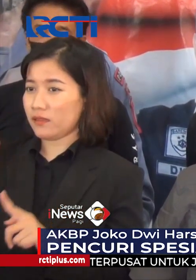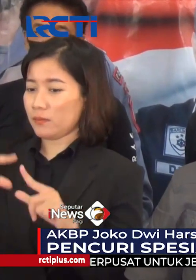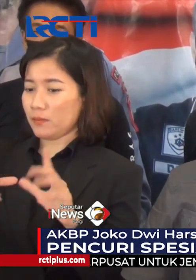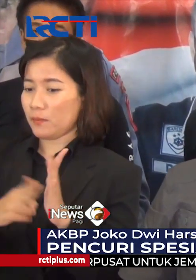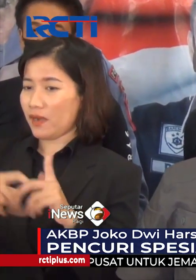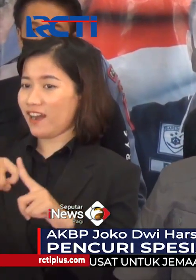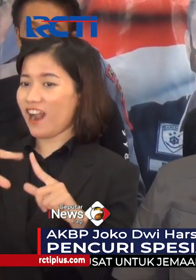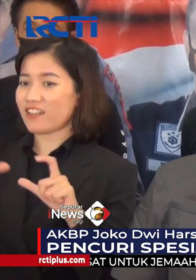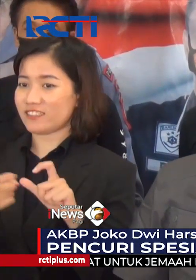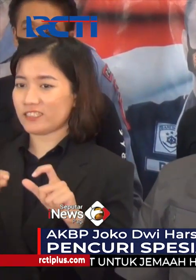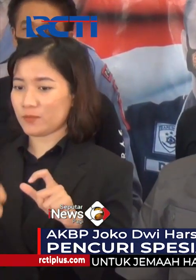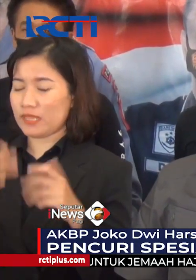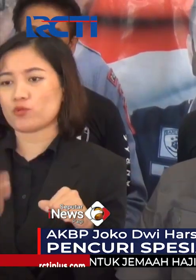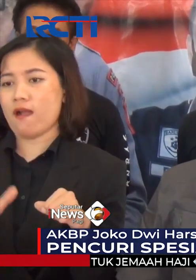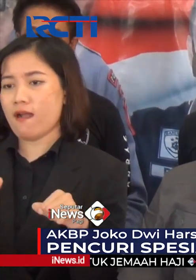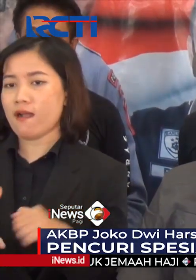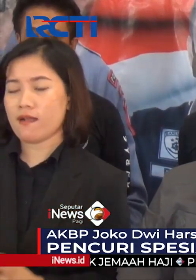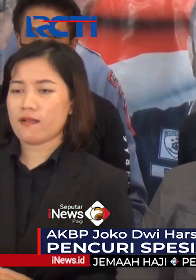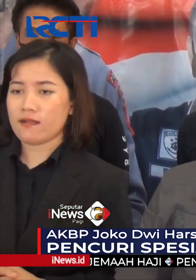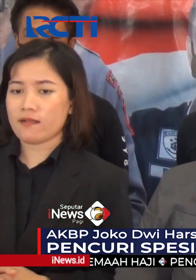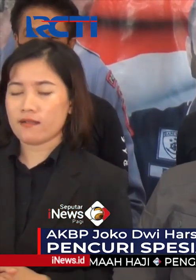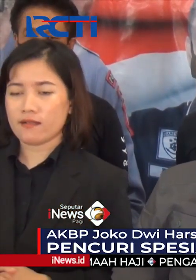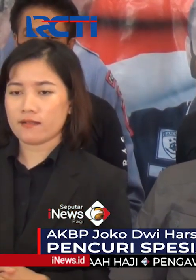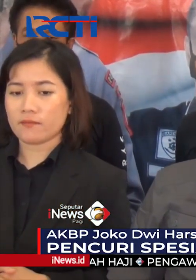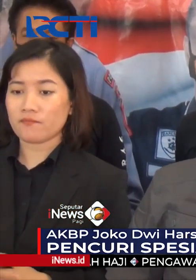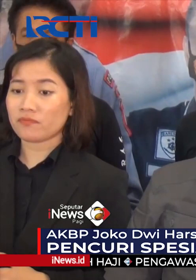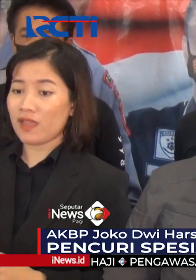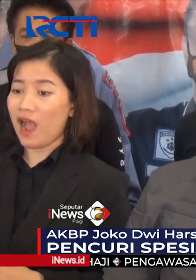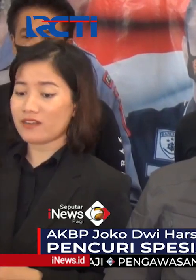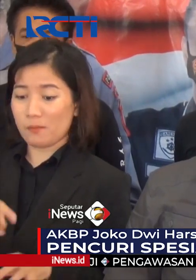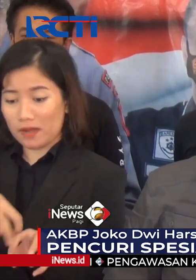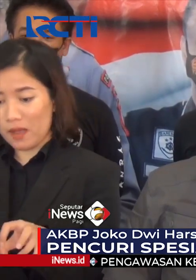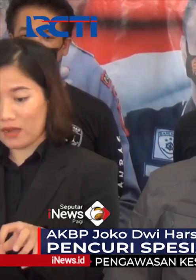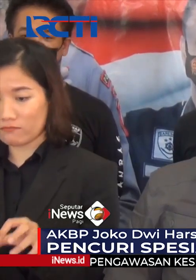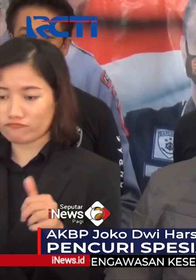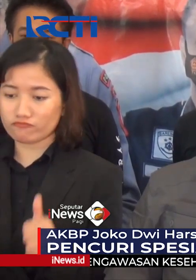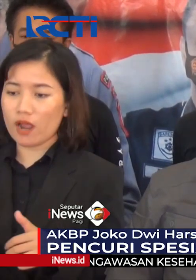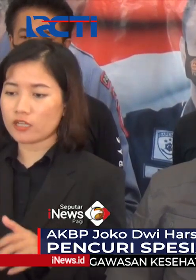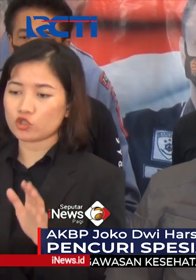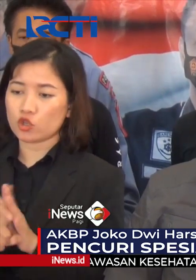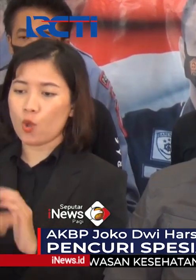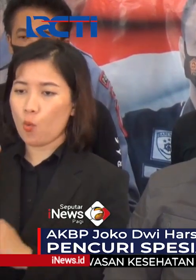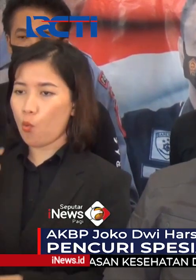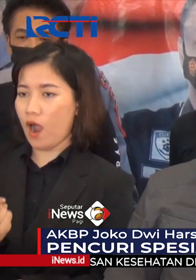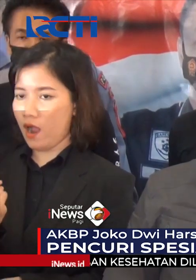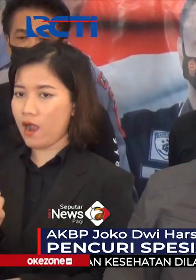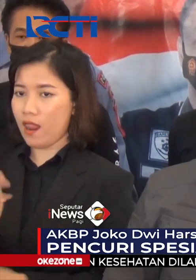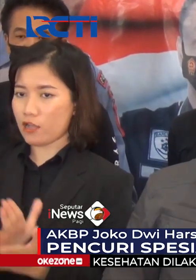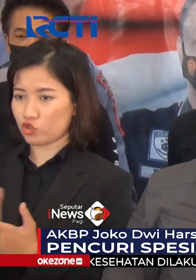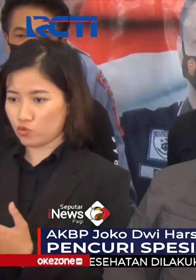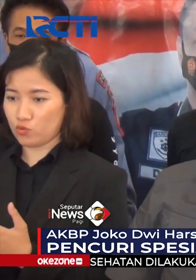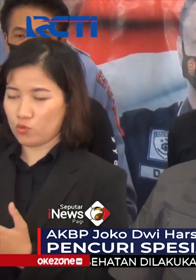dijual pada saat ditinggal pergi oleh. Dalam brankas tersebut terdapat barang-barang berharga seperti uang tunai, mata